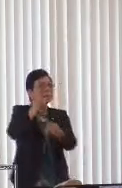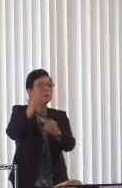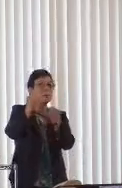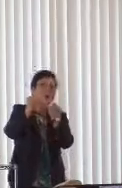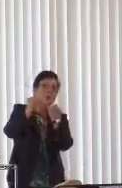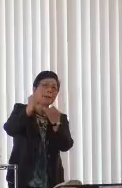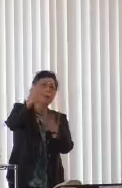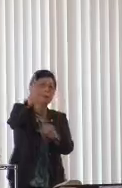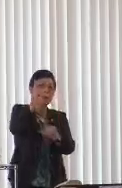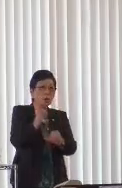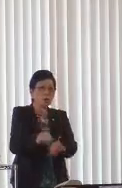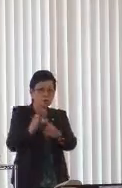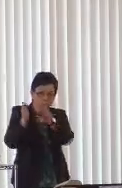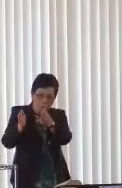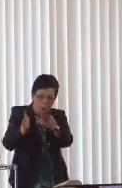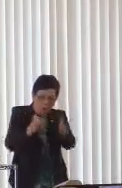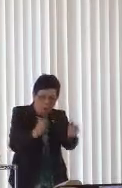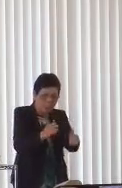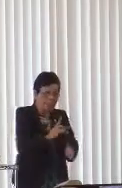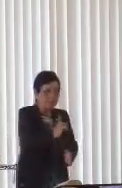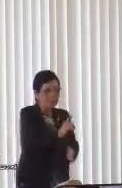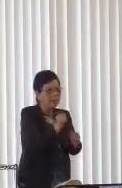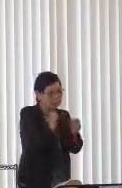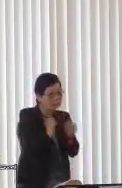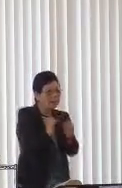いように備えなさいというのが、